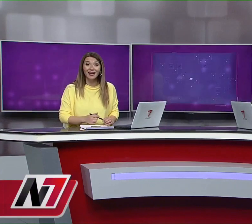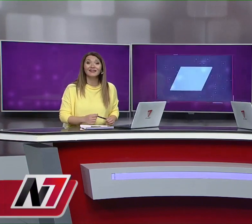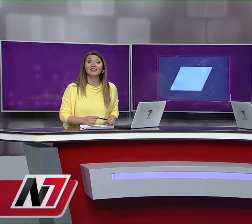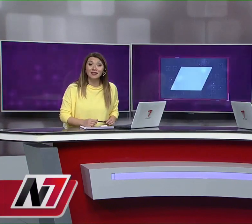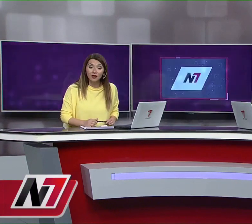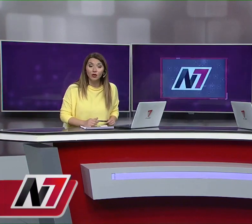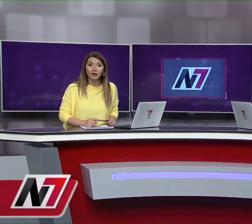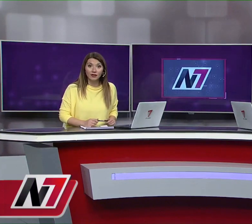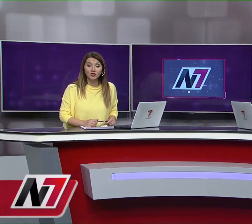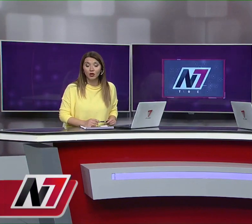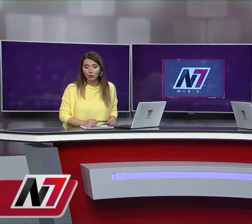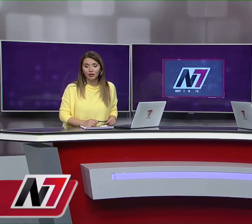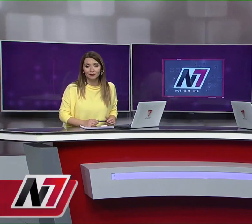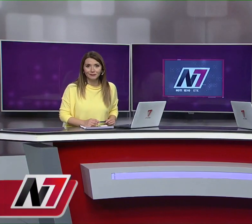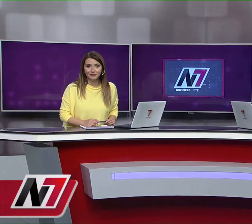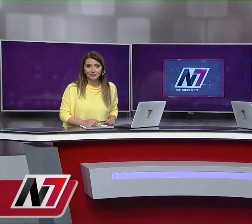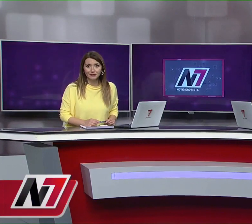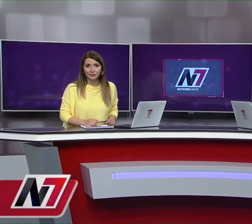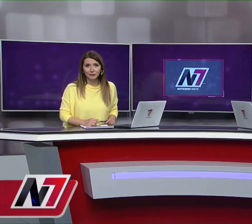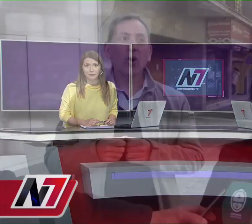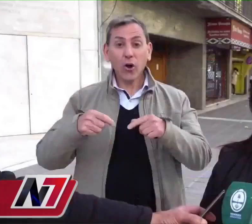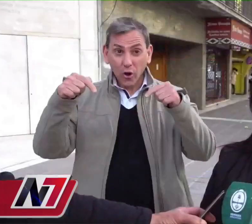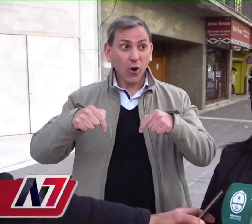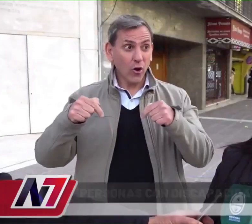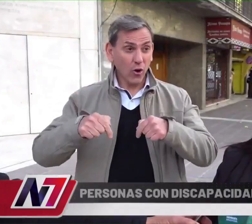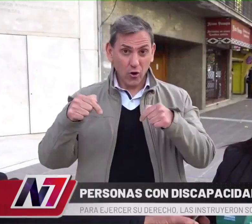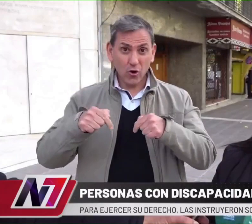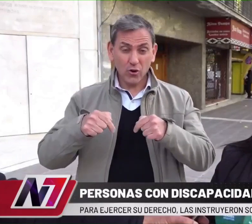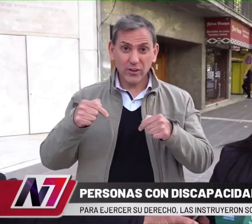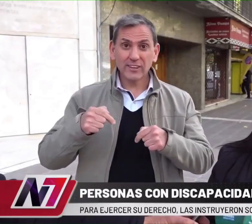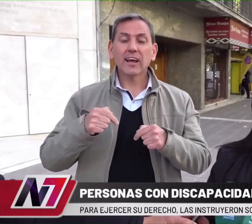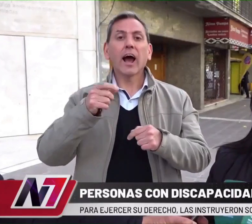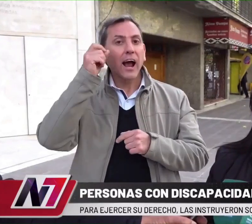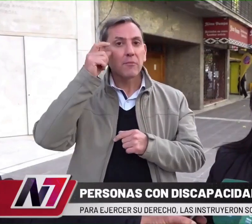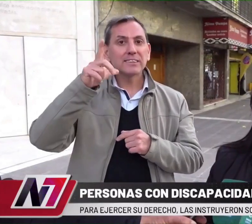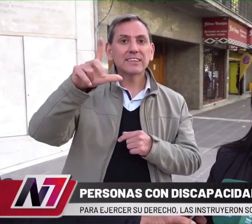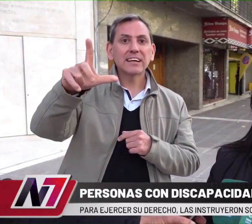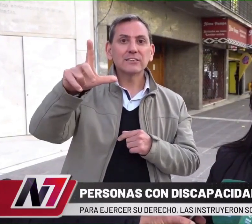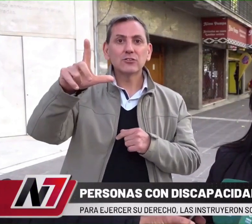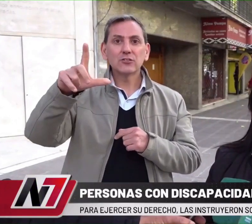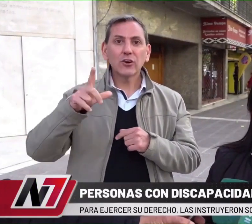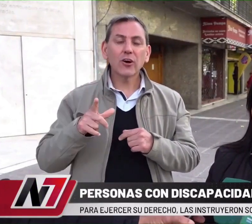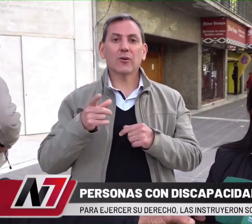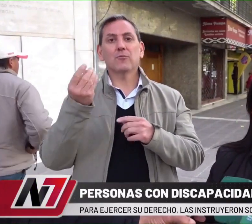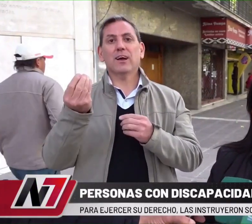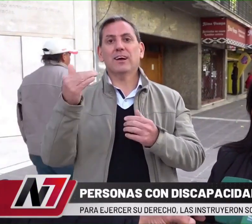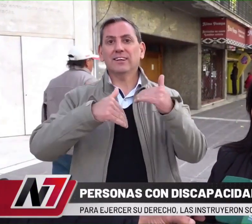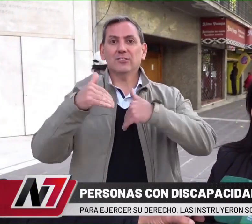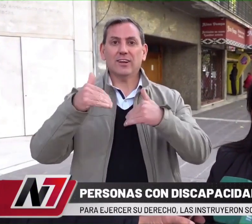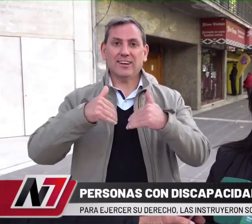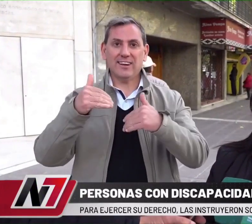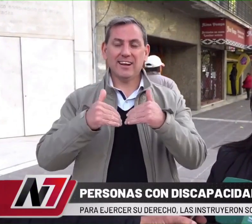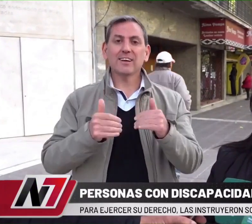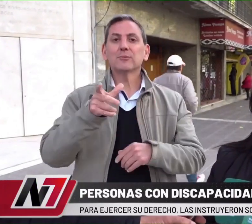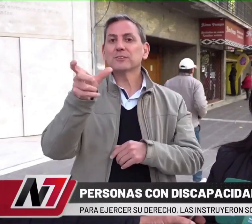tener garantizado el derecho a votar. Se realizó la capacitación de participación electoral de las personas con